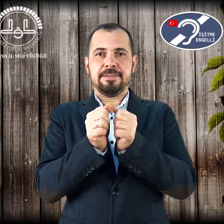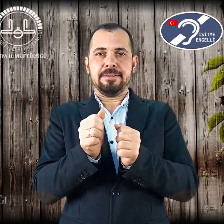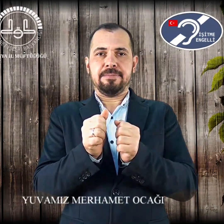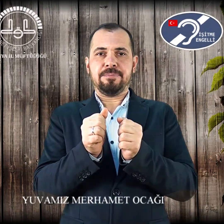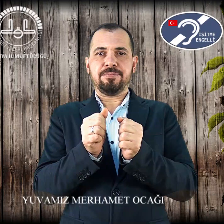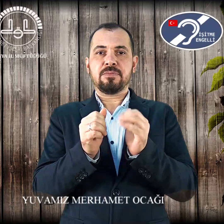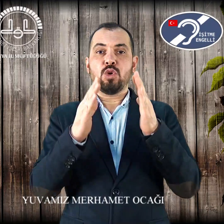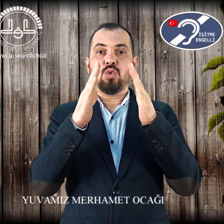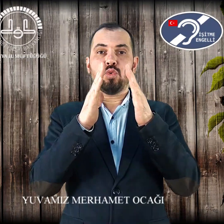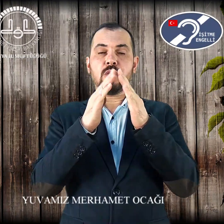Yuvamız merhamet ocağı,